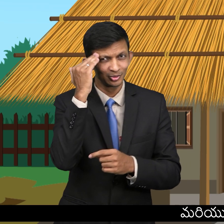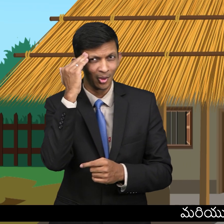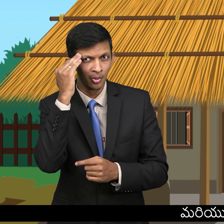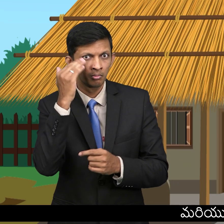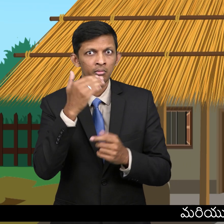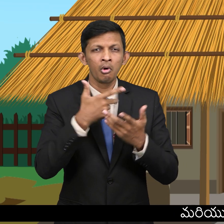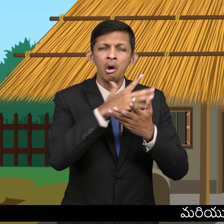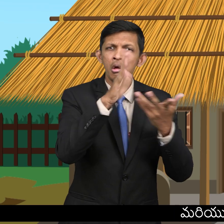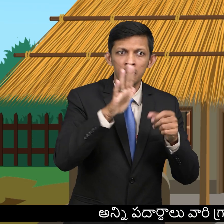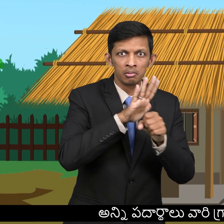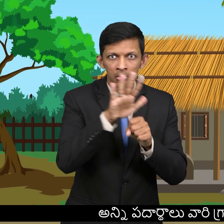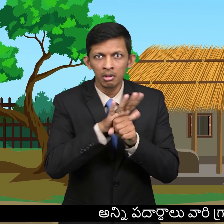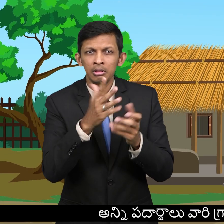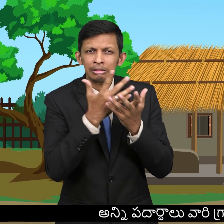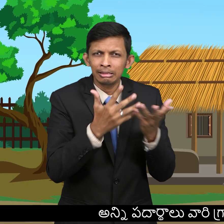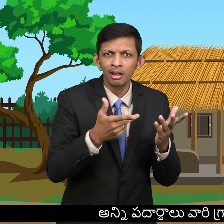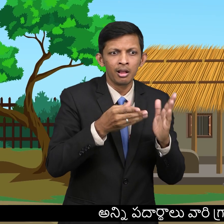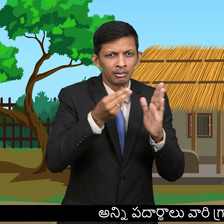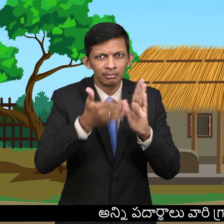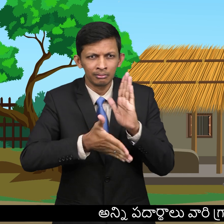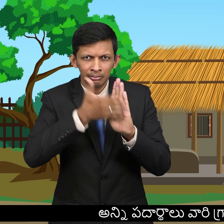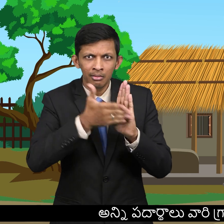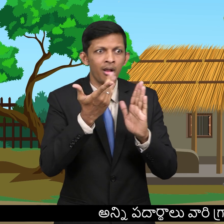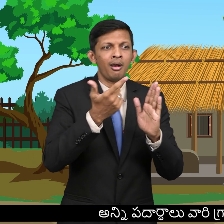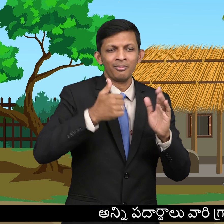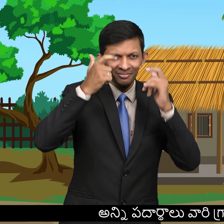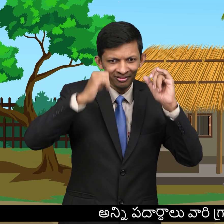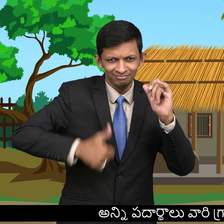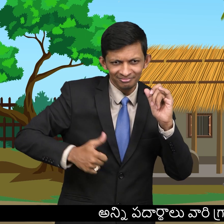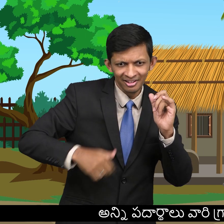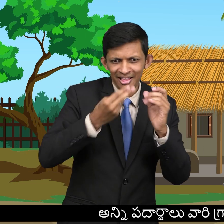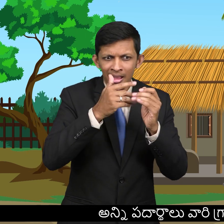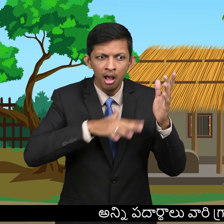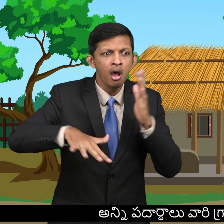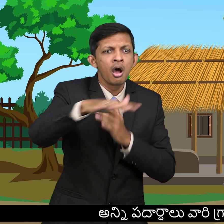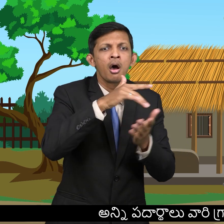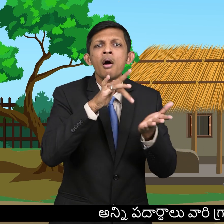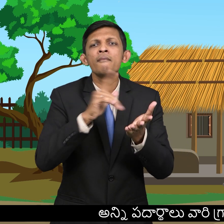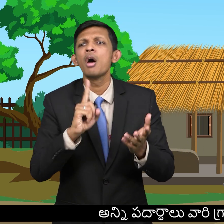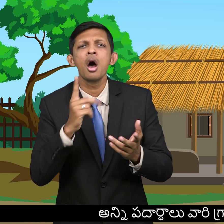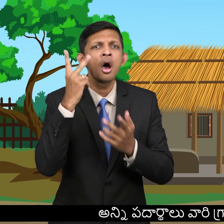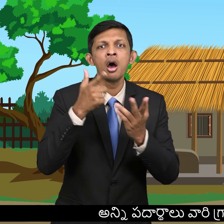మరియు మీకు తెలుసా, అన్ని పదార్థాలు వారి గ్రామానికి సమీపంలోనే దొరికాయి.